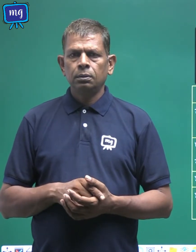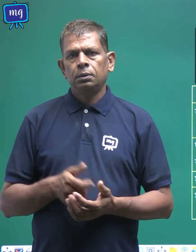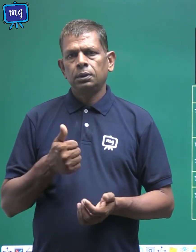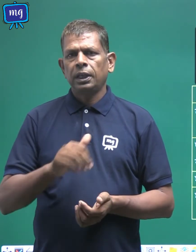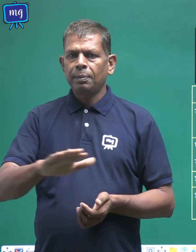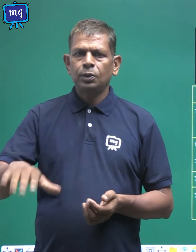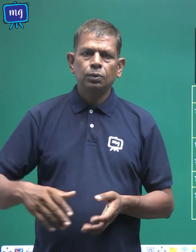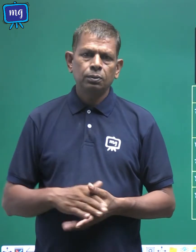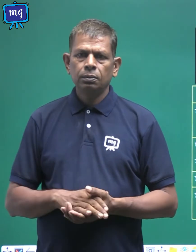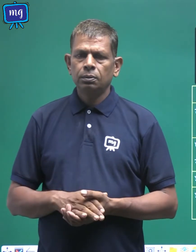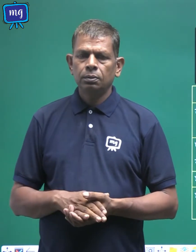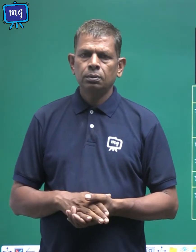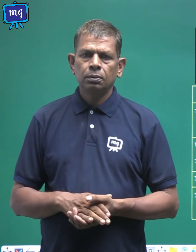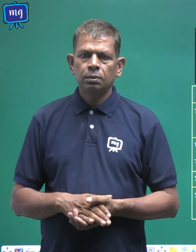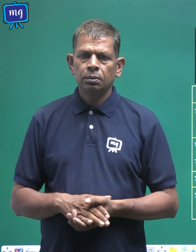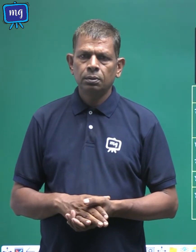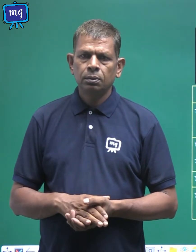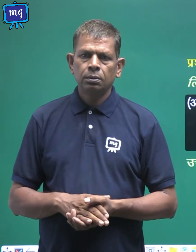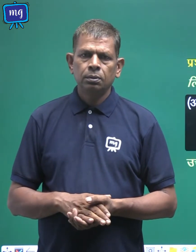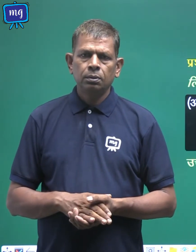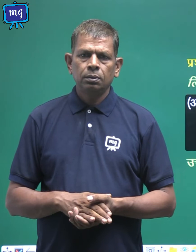ठीक है बच्चों।